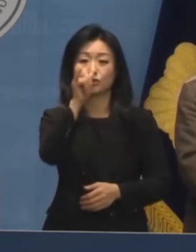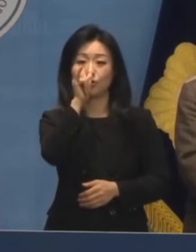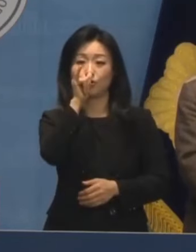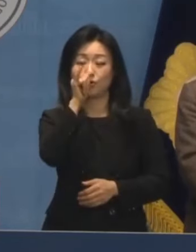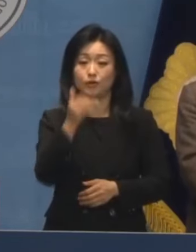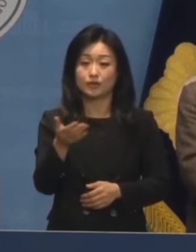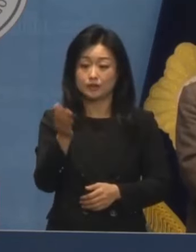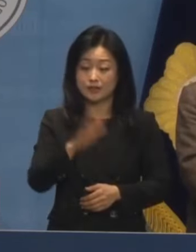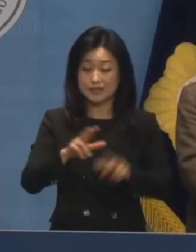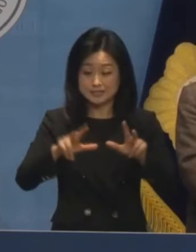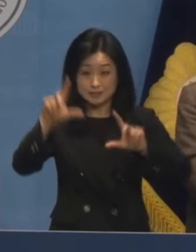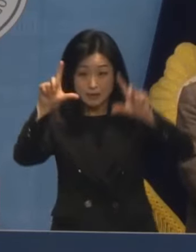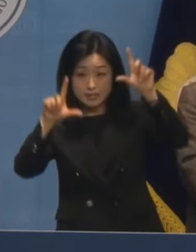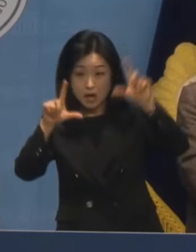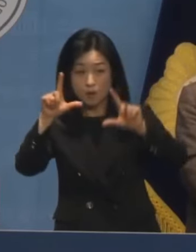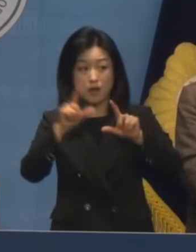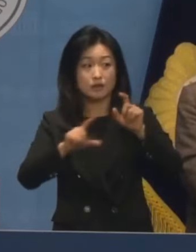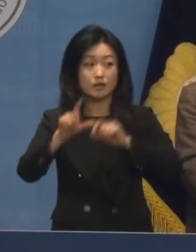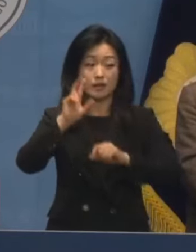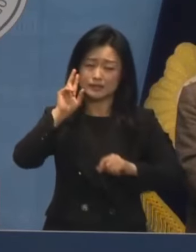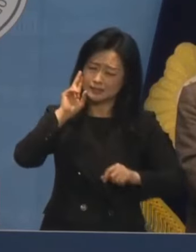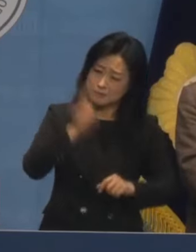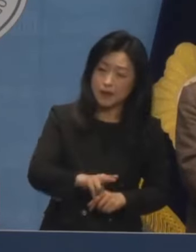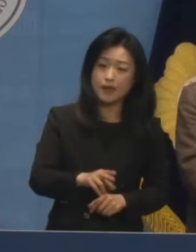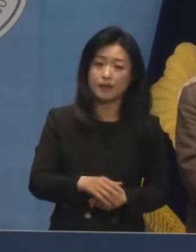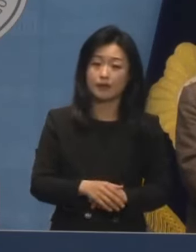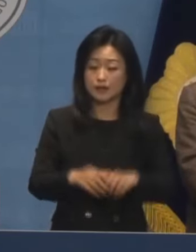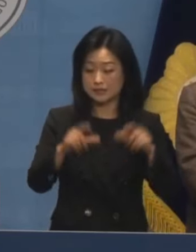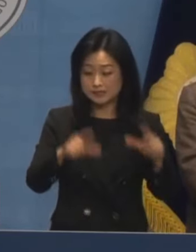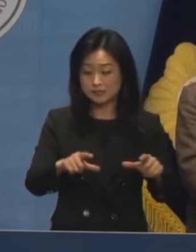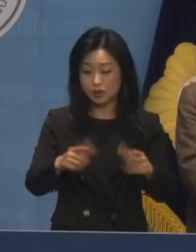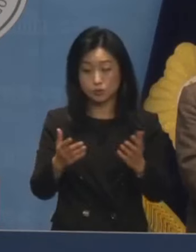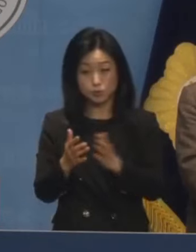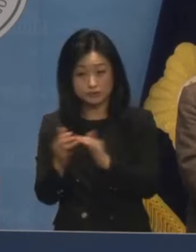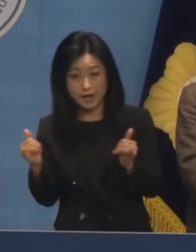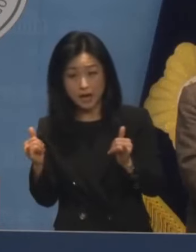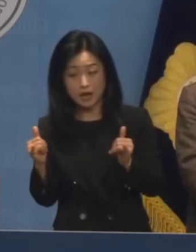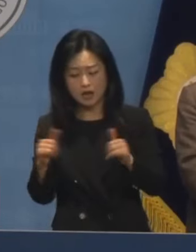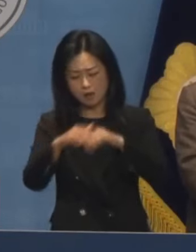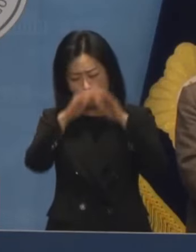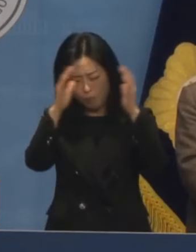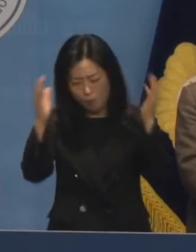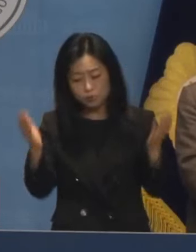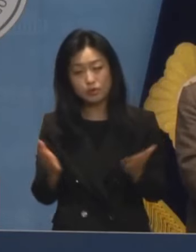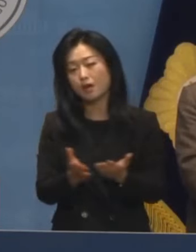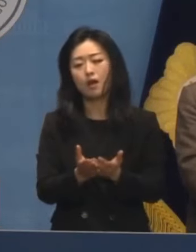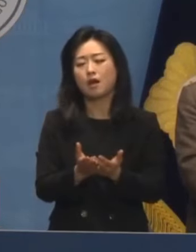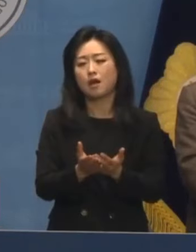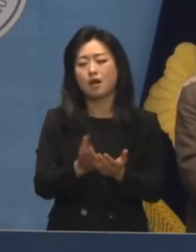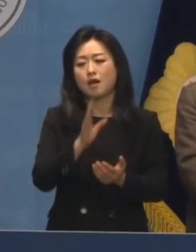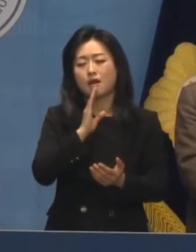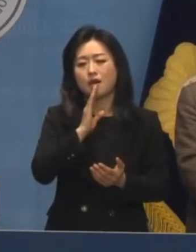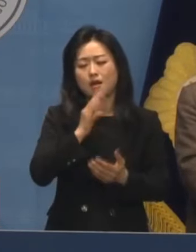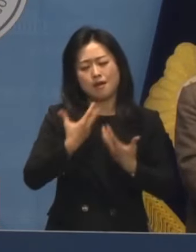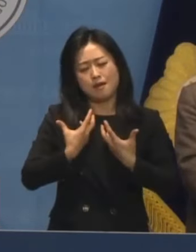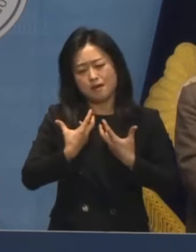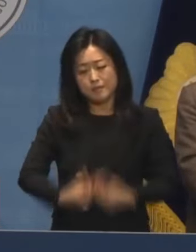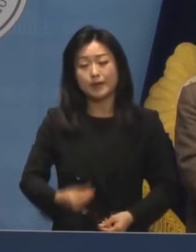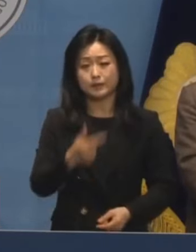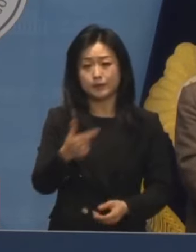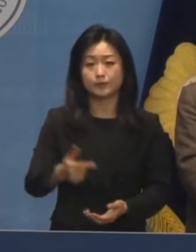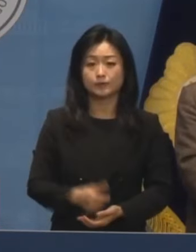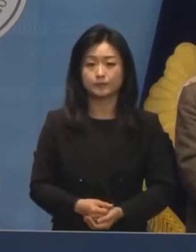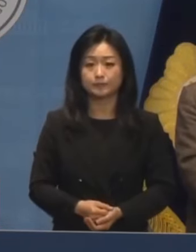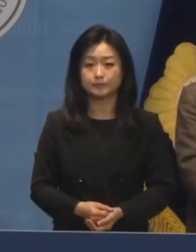현재의 상황은 더욱 심각해져 지역 사회와 노동자들을 노동자들 모두에게 실망을 안기고